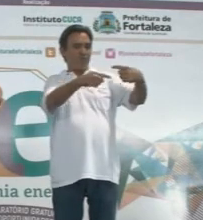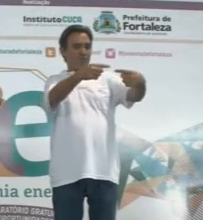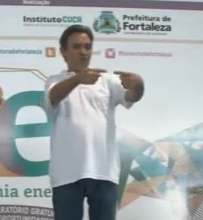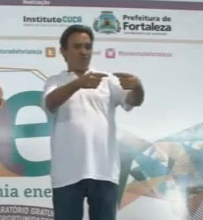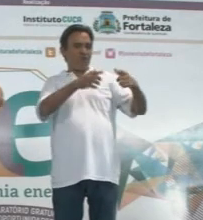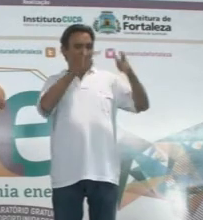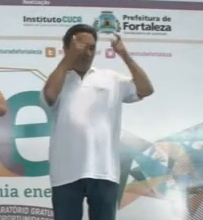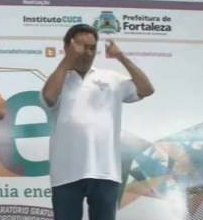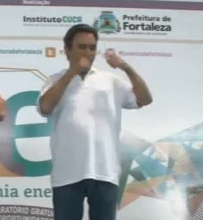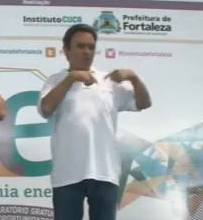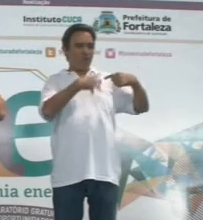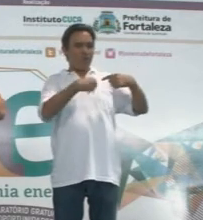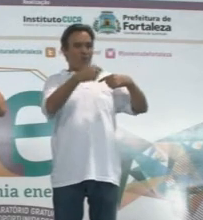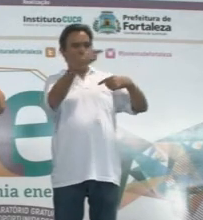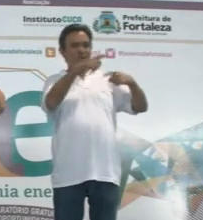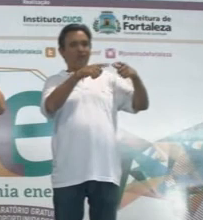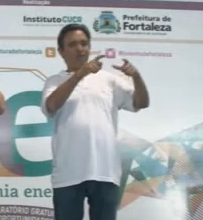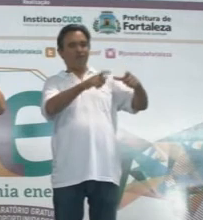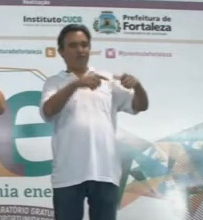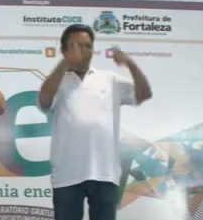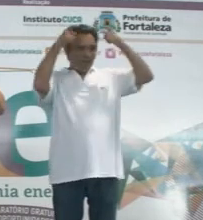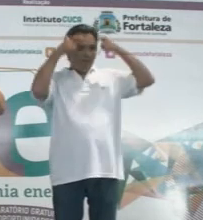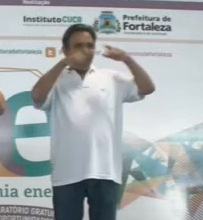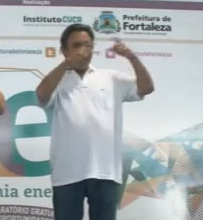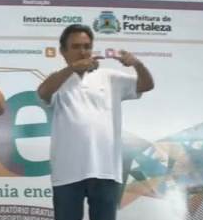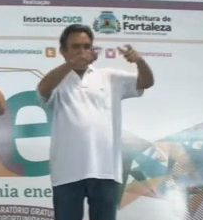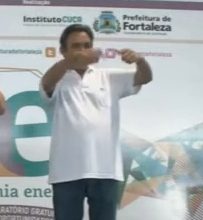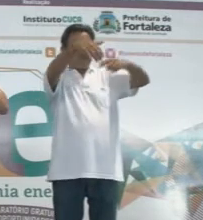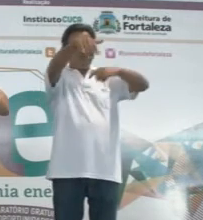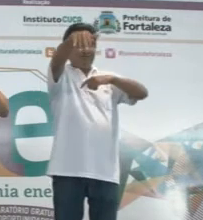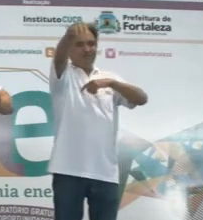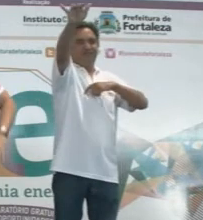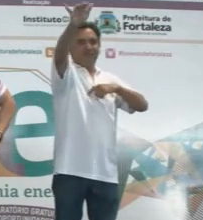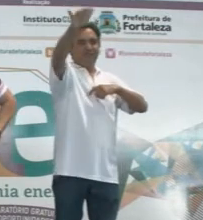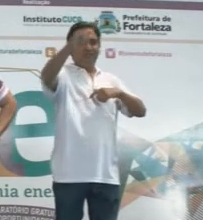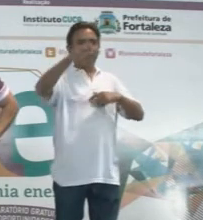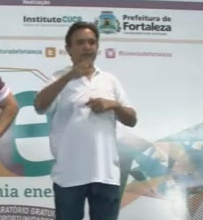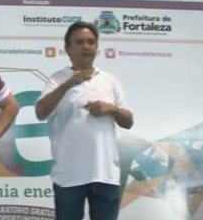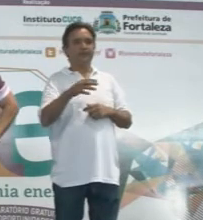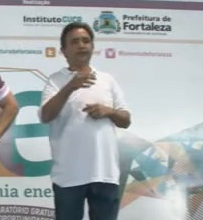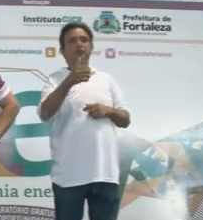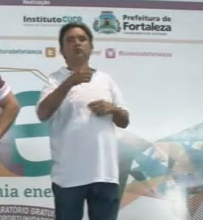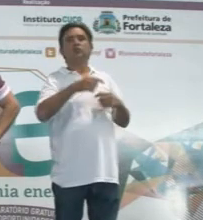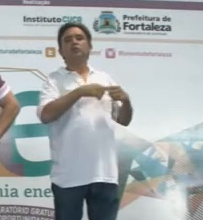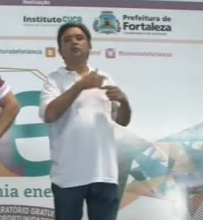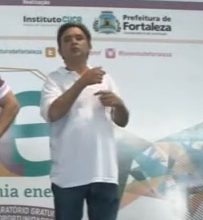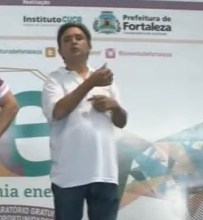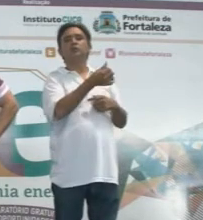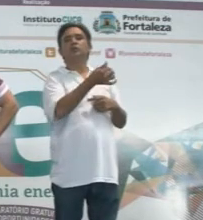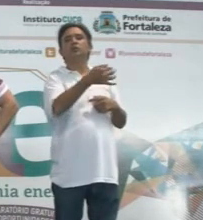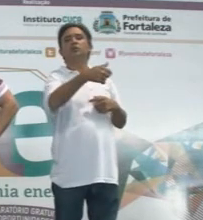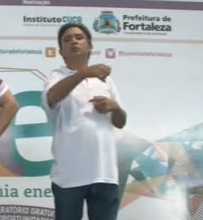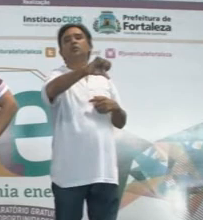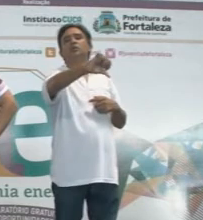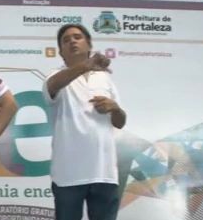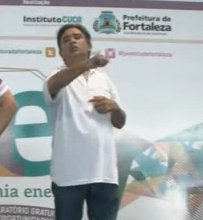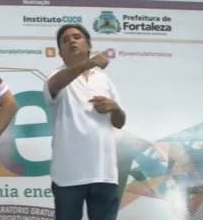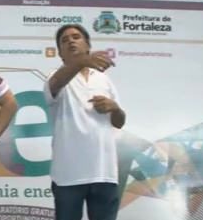Imagine que você tem um governante, ele está no primeiro, no segundo, no terceiro, no quarto, no quinto, no sexto, no sétimo, no oitavo, no nono,